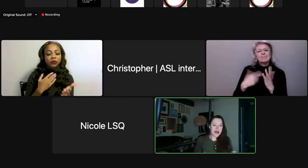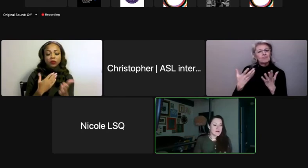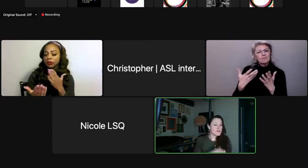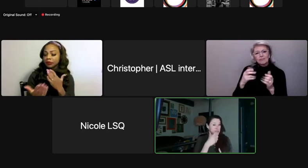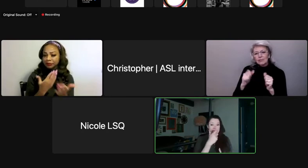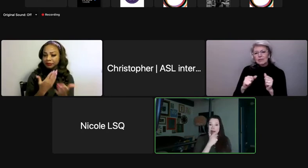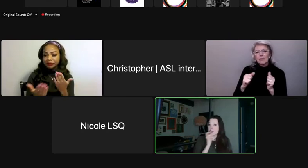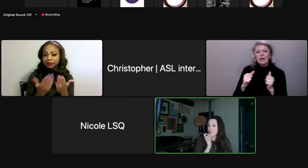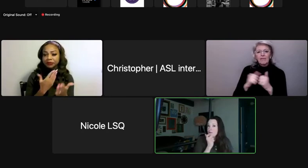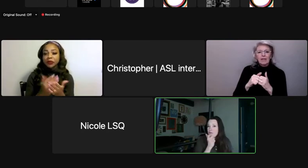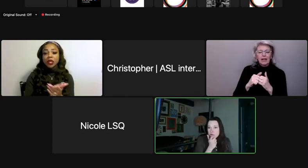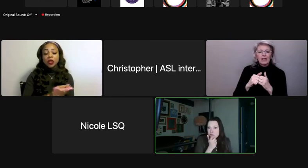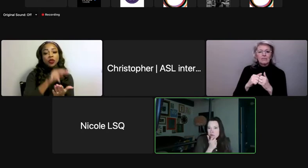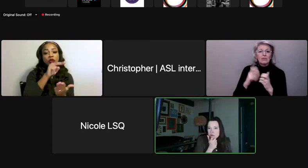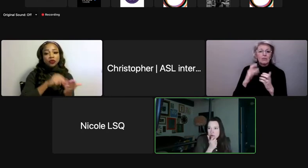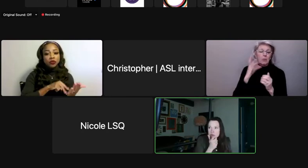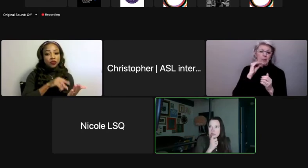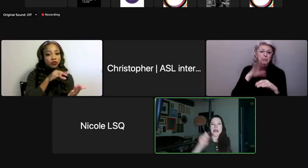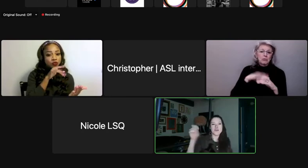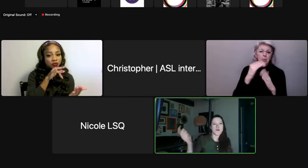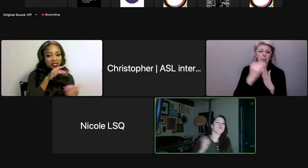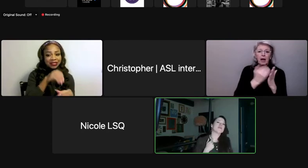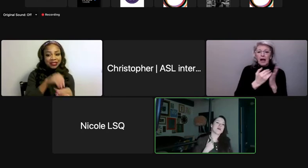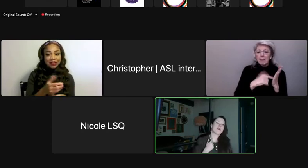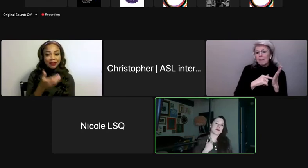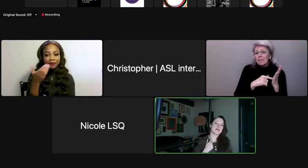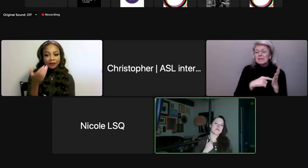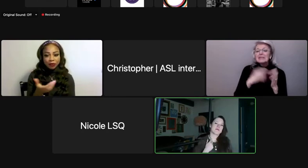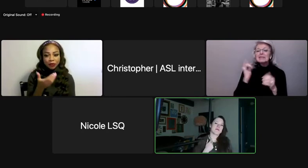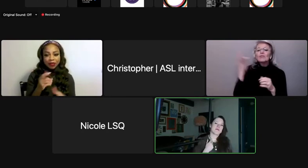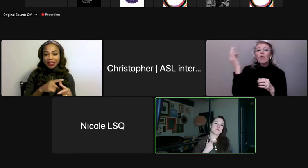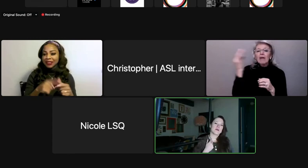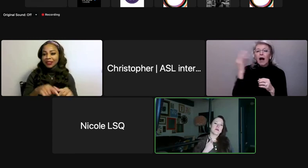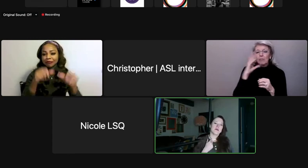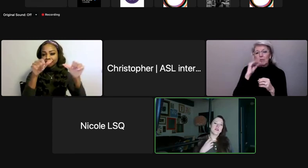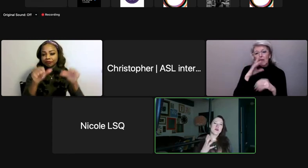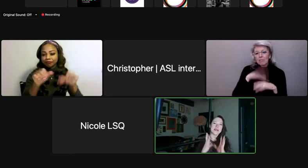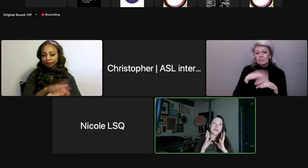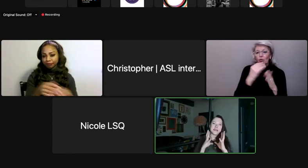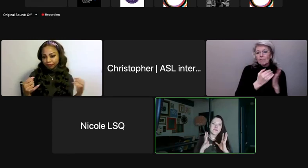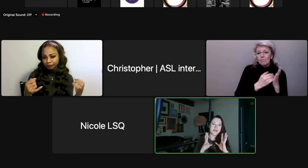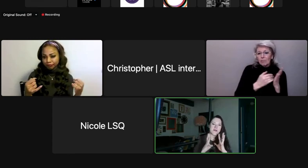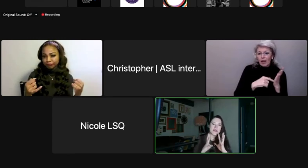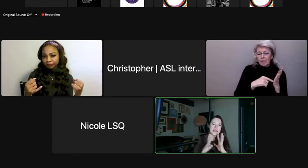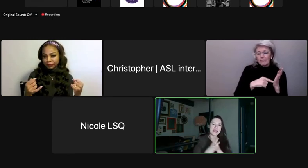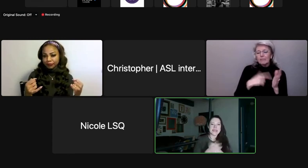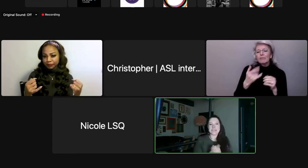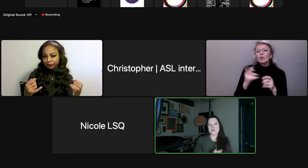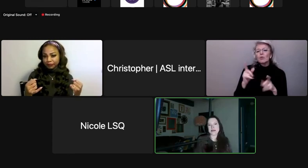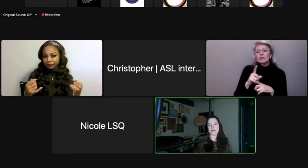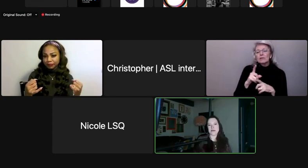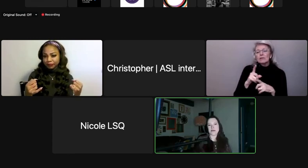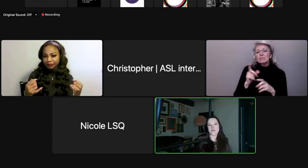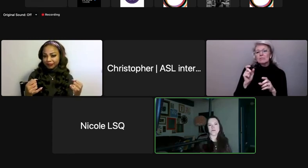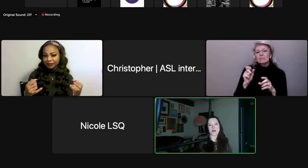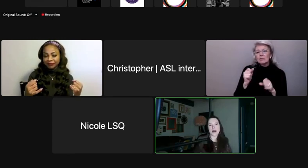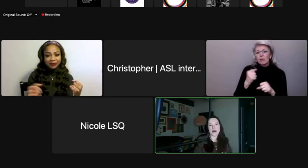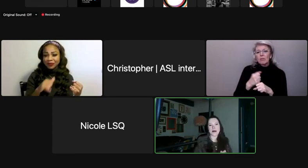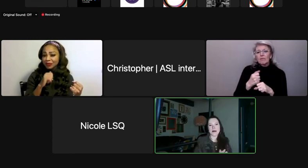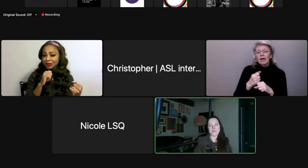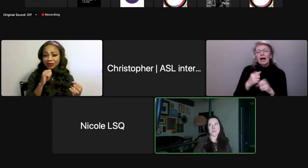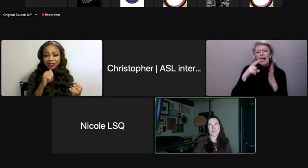le programme si c'est une conférence et puis ce qu'on pourrait faire par exemple c'est lire